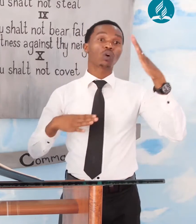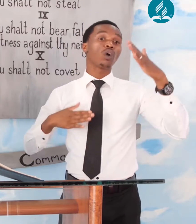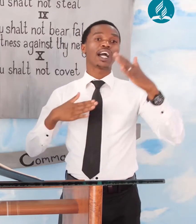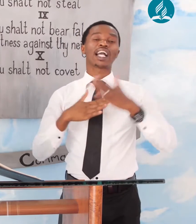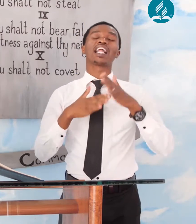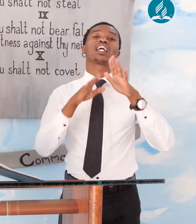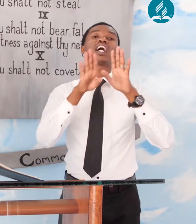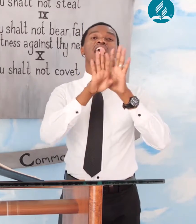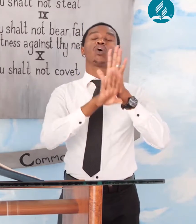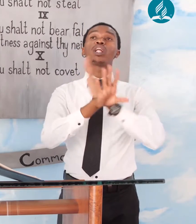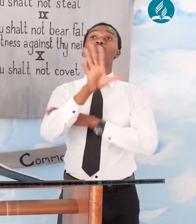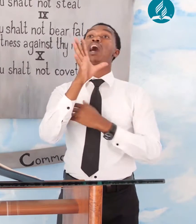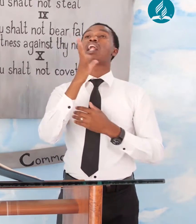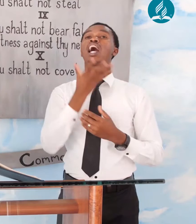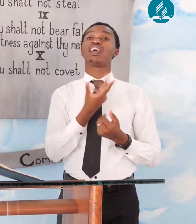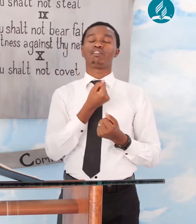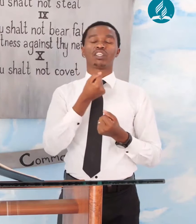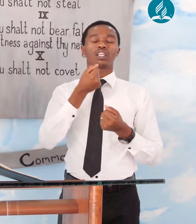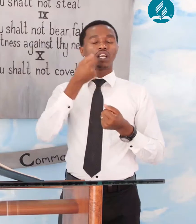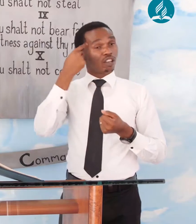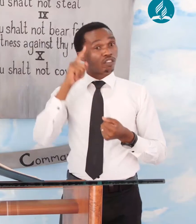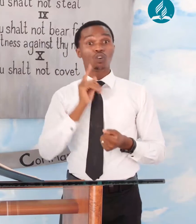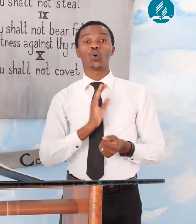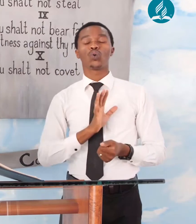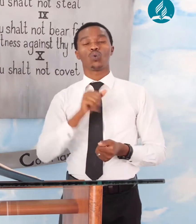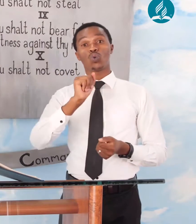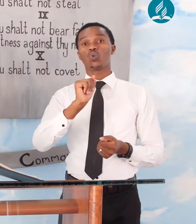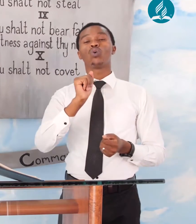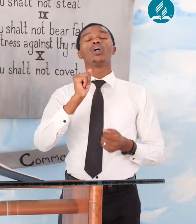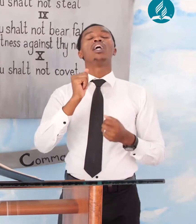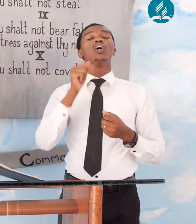imigambi Imana igufitiye kiretse wowe wenyine